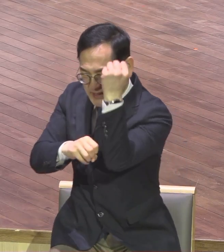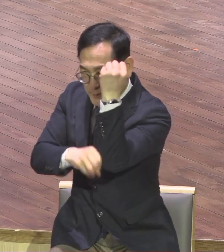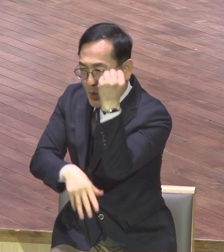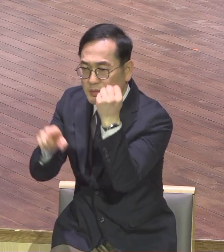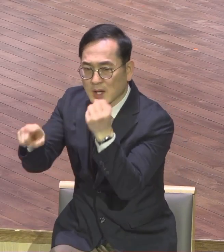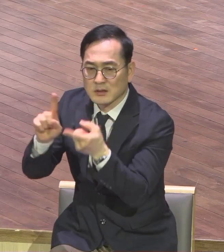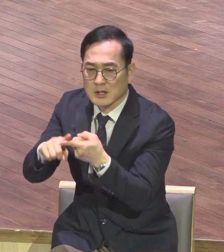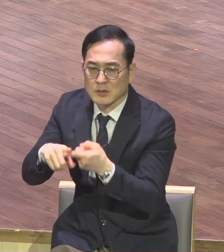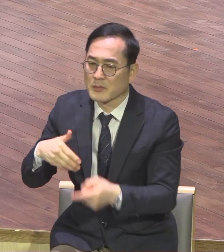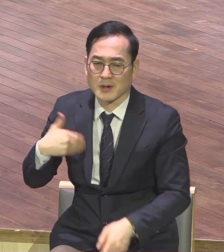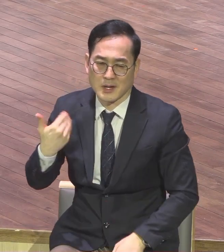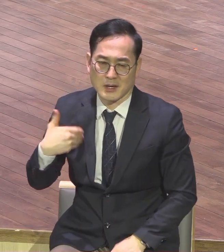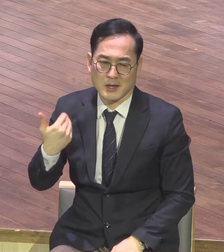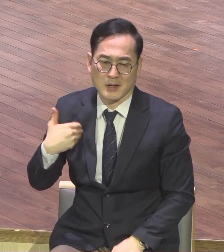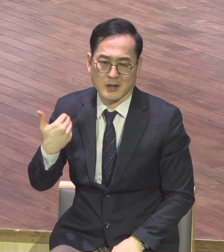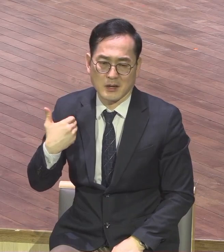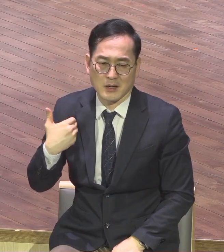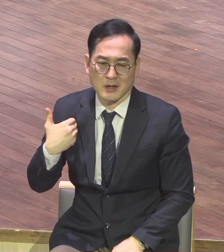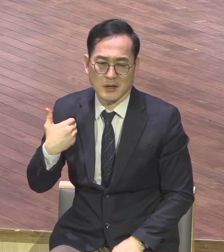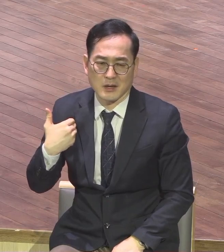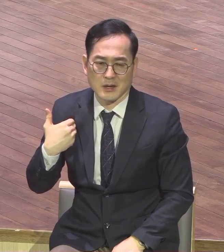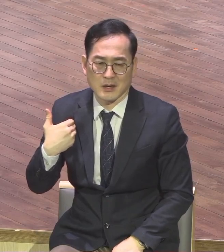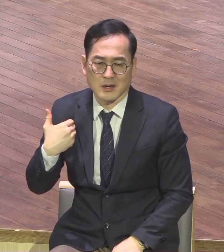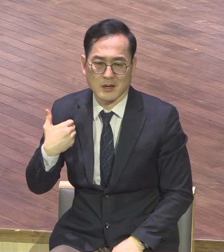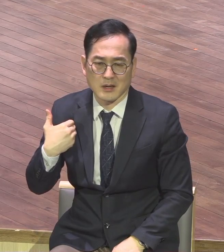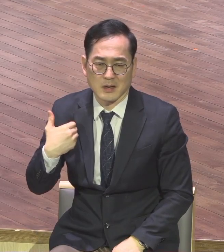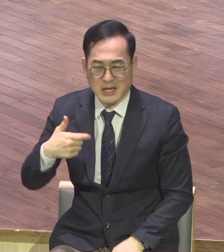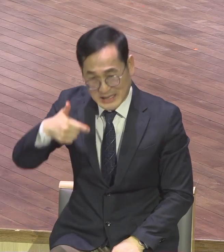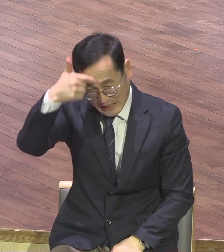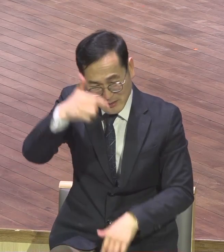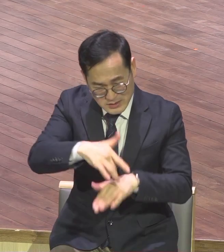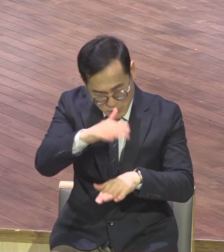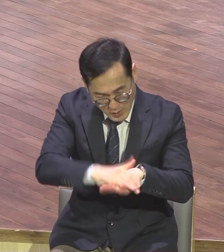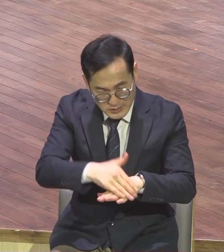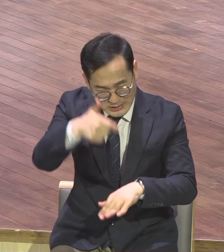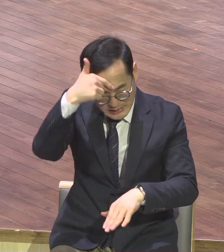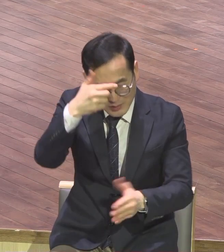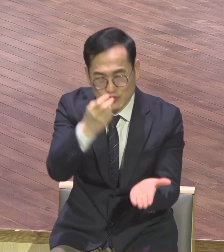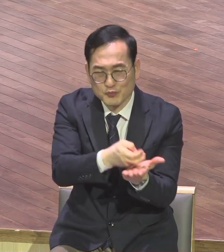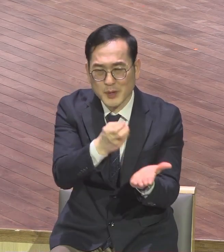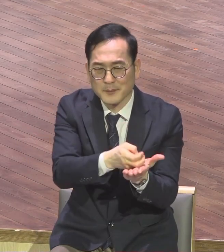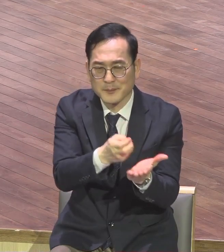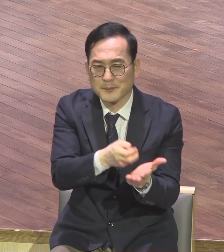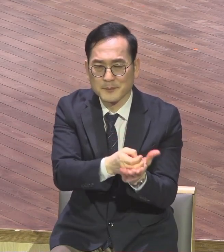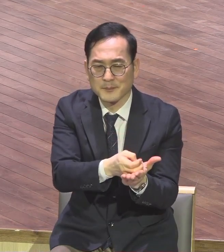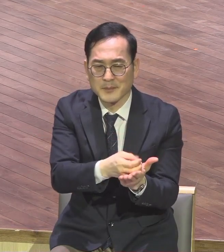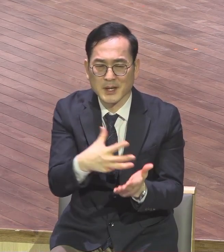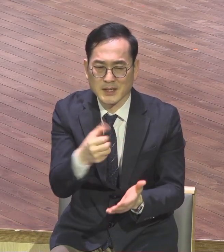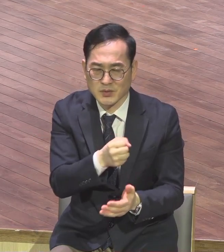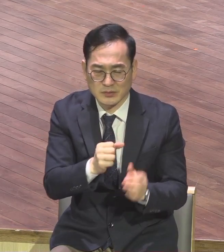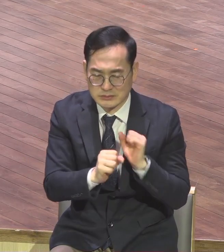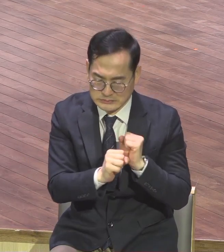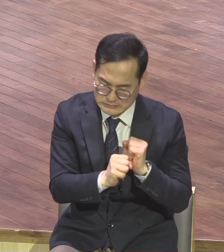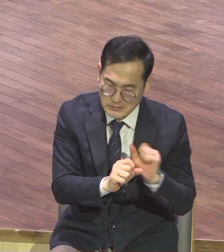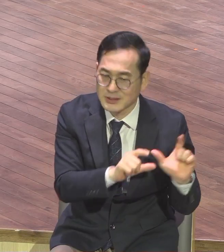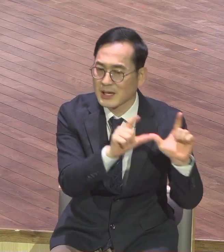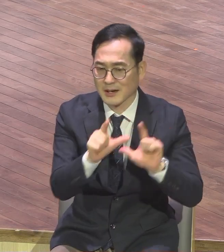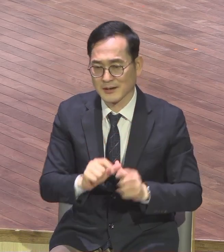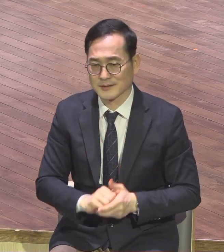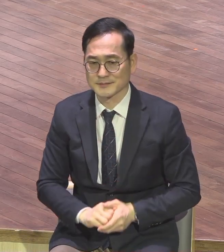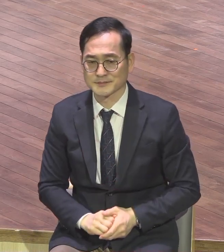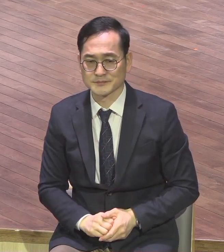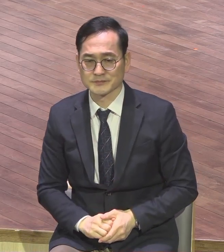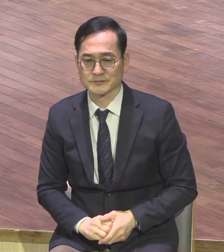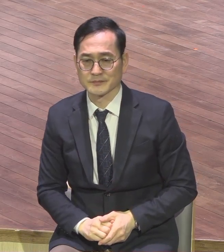거. 땅의 것을 생각하는 삶을 사는 거예요. 이 교회를 다니면서도 맨날 시험 드니 어디에 듭니까? 땅의